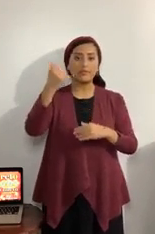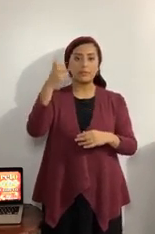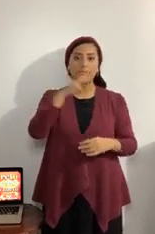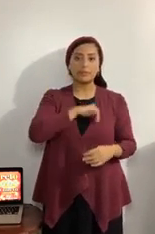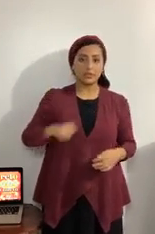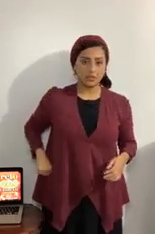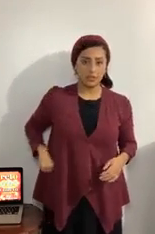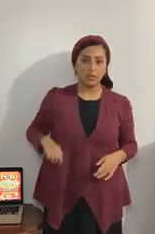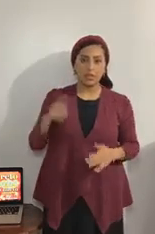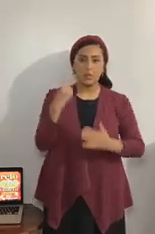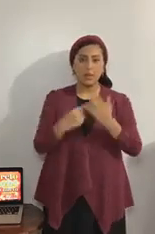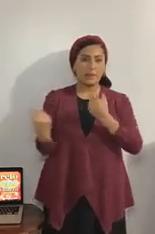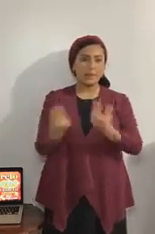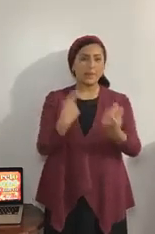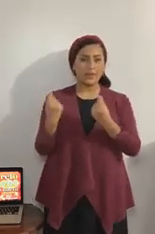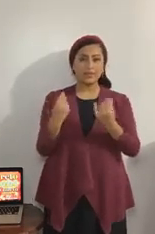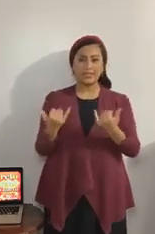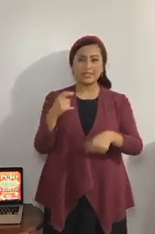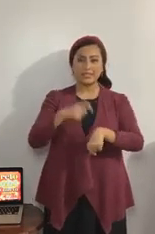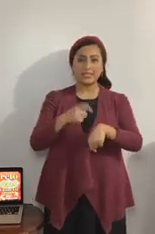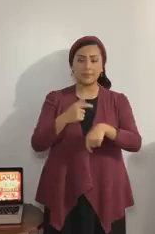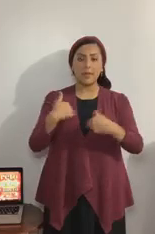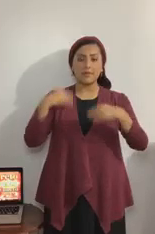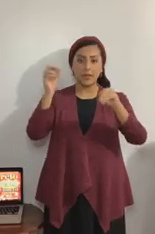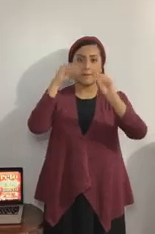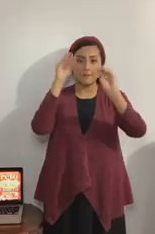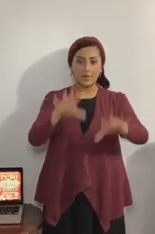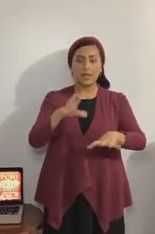¿qué se maneja en toda esta época? La magia, y la magia negra.